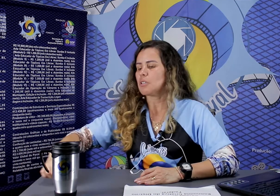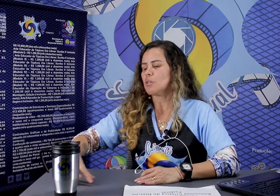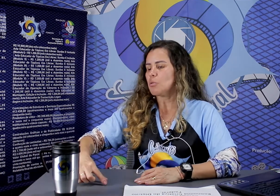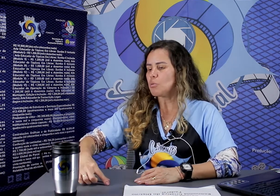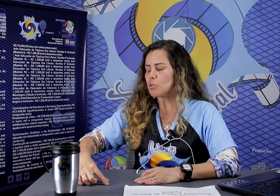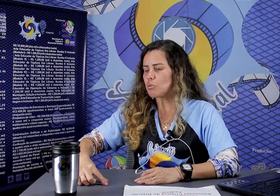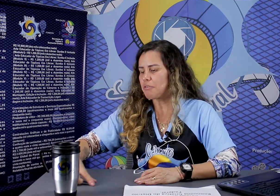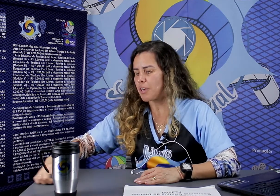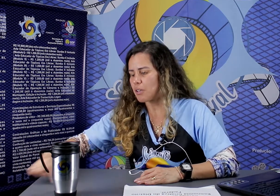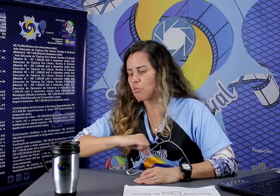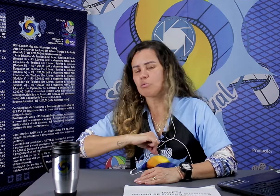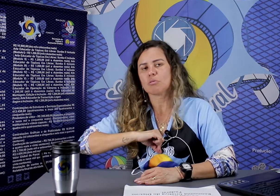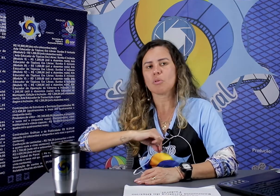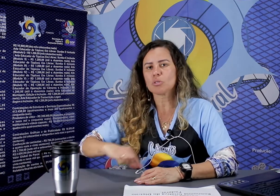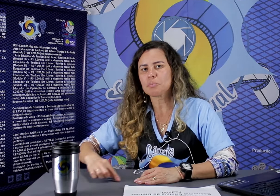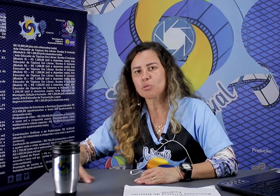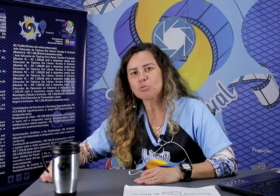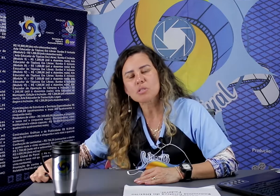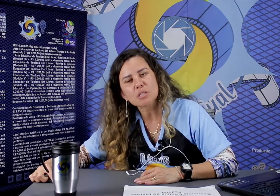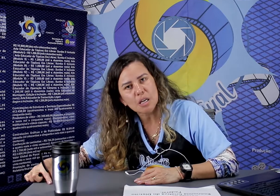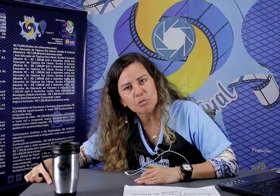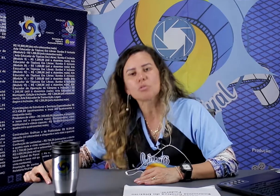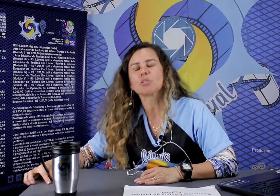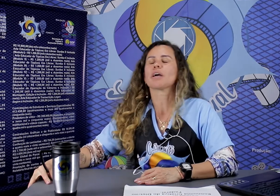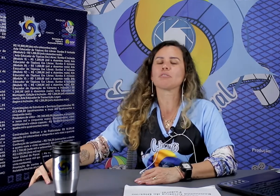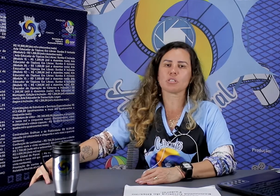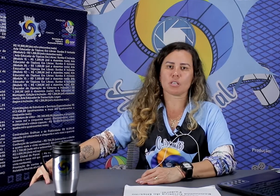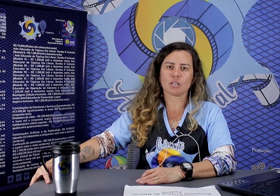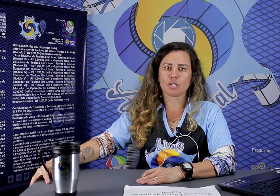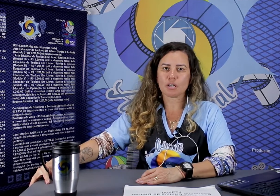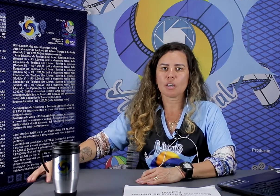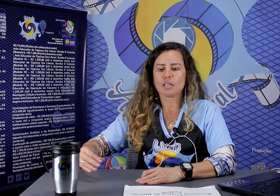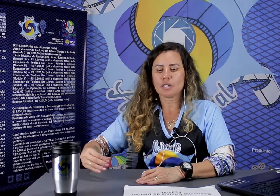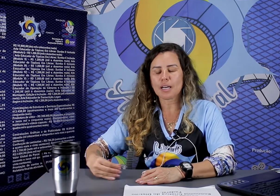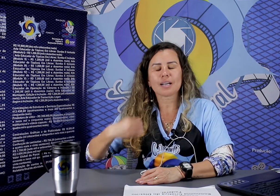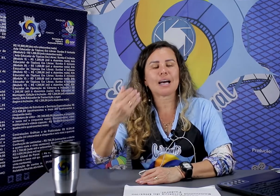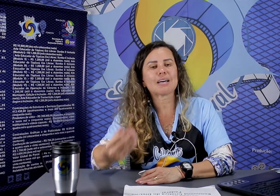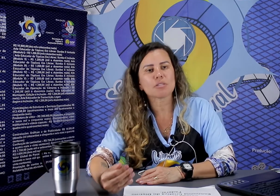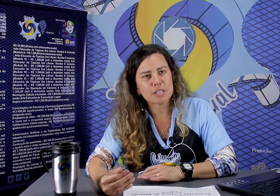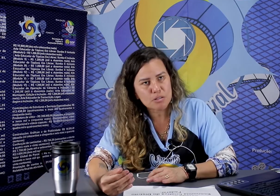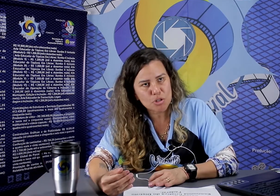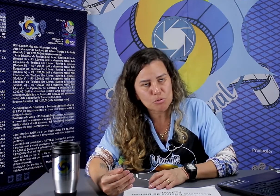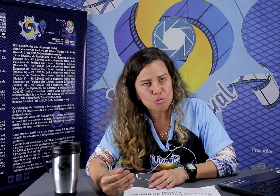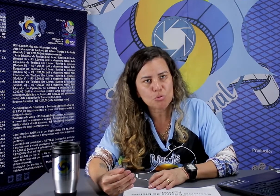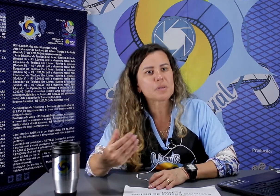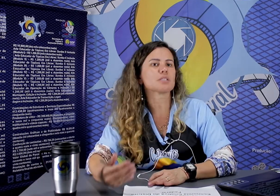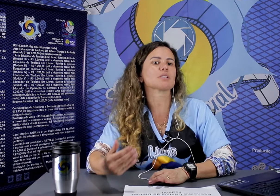um outro evento, uma outra produção do que eu quero dizer. E é claro que esse sujeito surdo precisa acessar